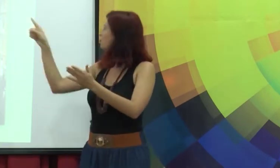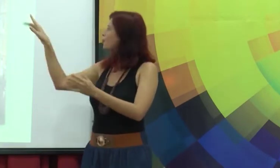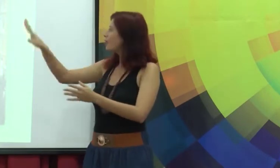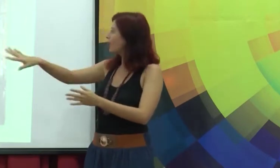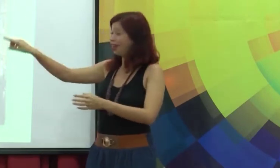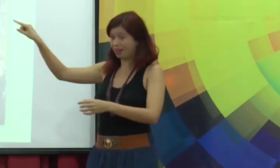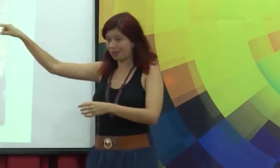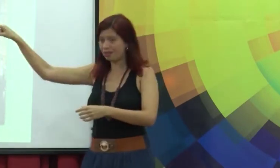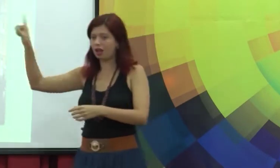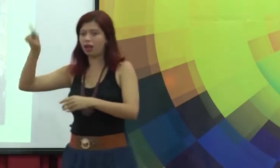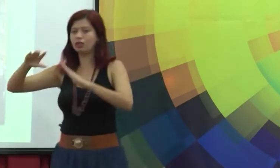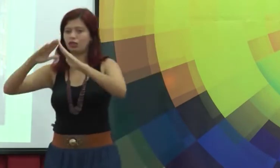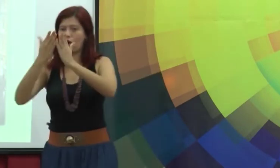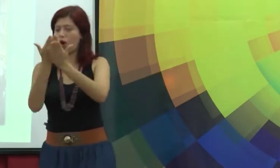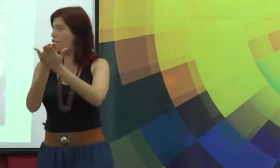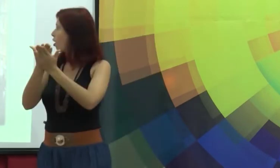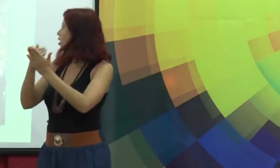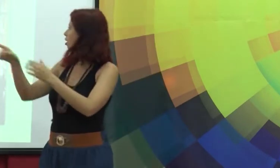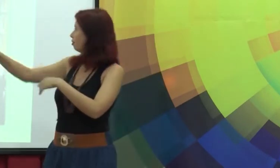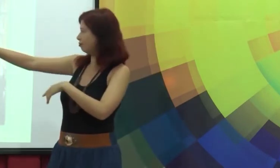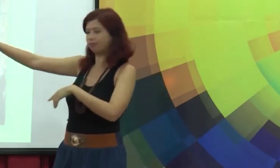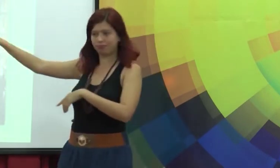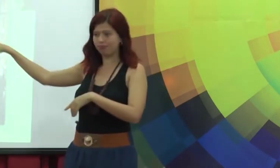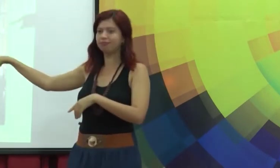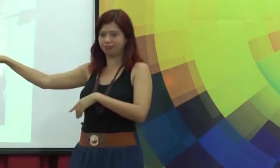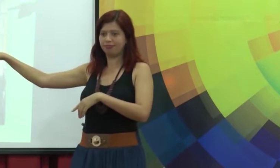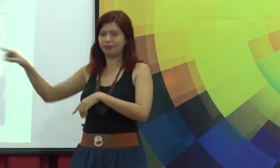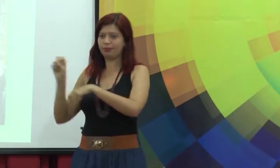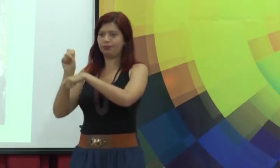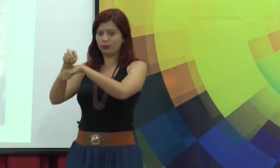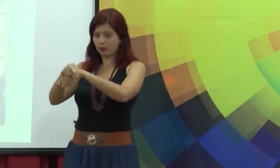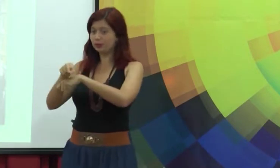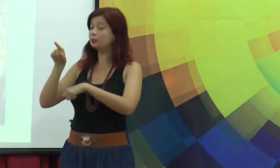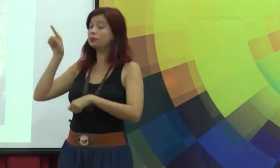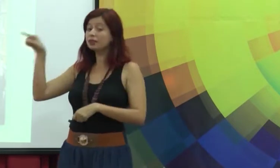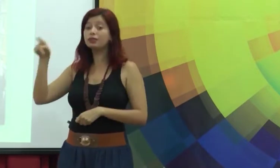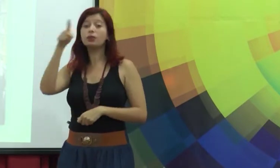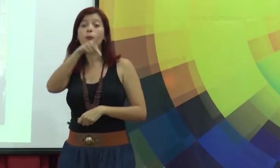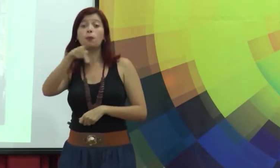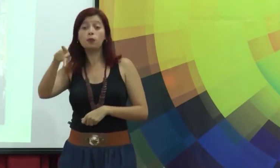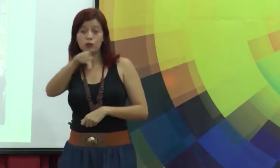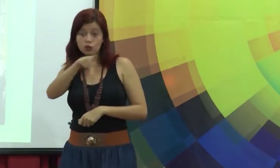Pestalozzi, na escola de Pestalozzi, Instituto de Educação.